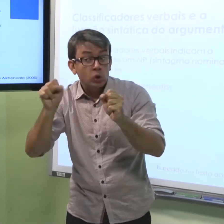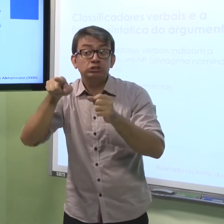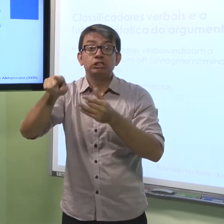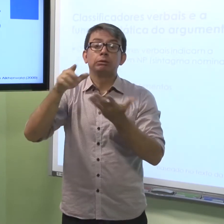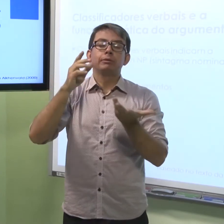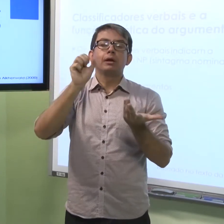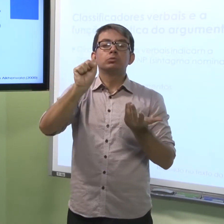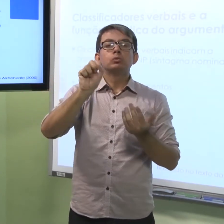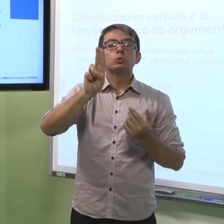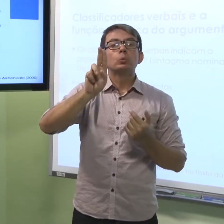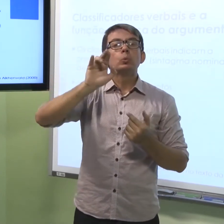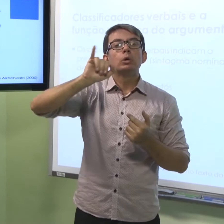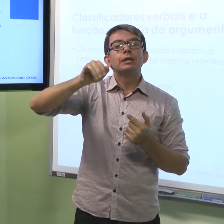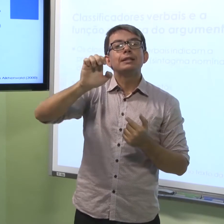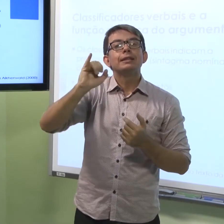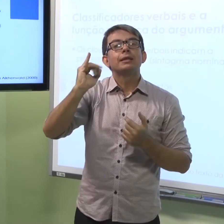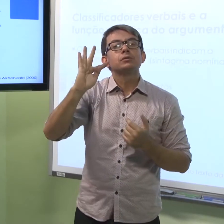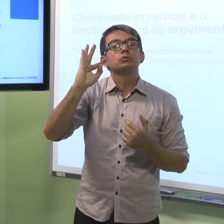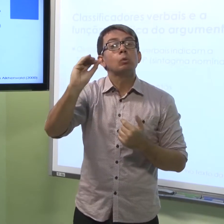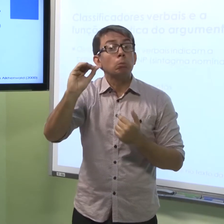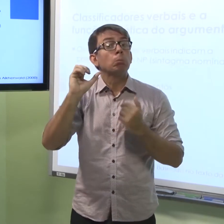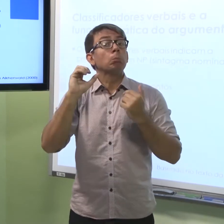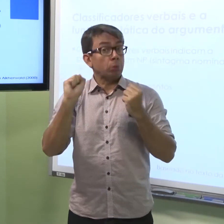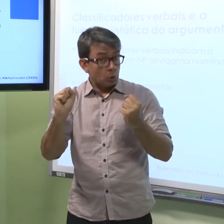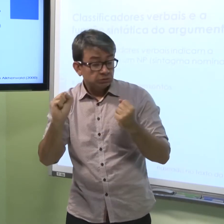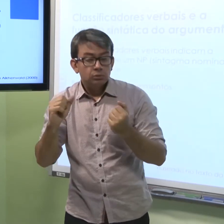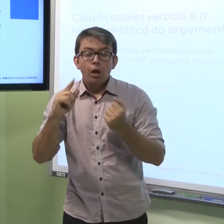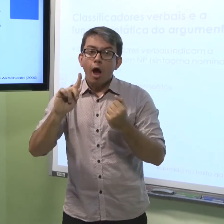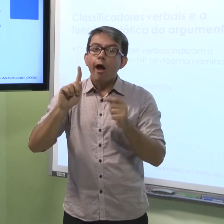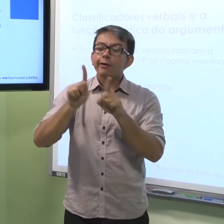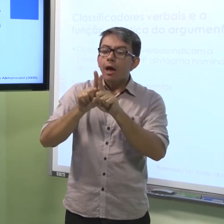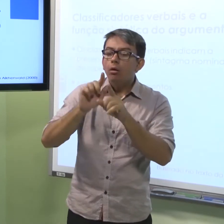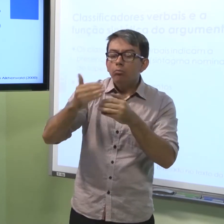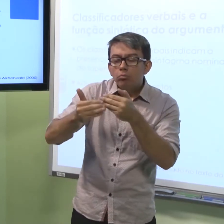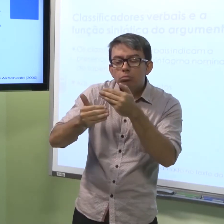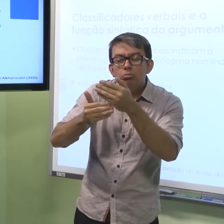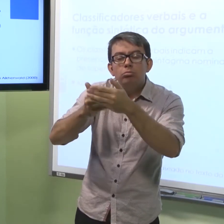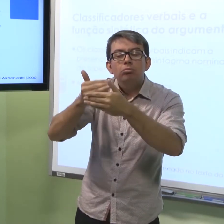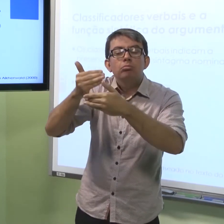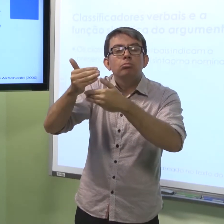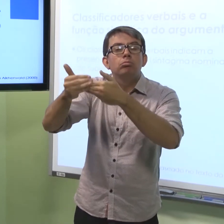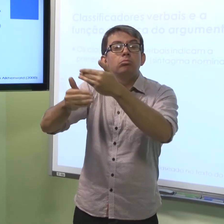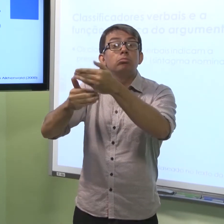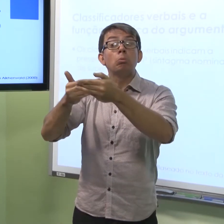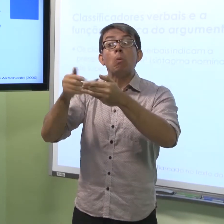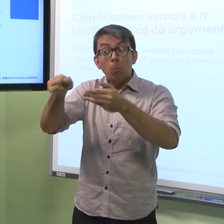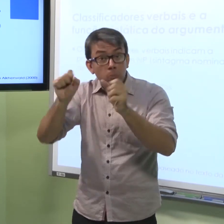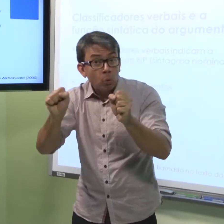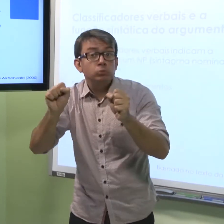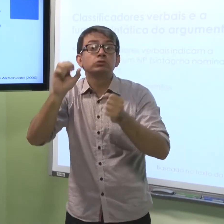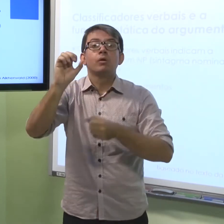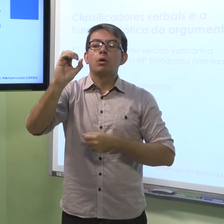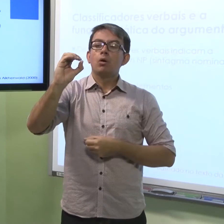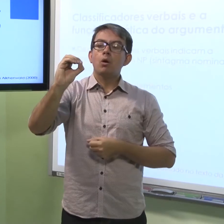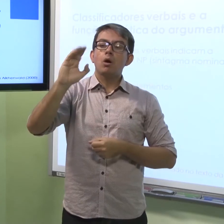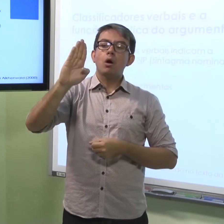os sujeitos, que podem ser os sujeitos, que podem também se originar o